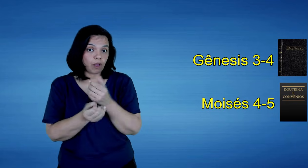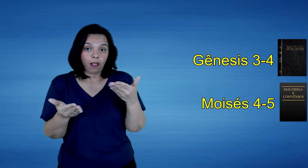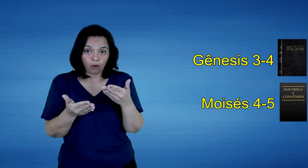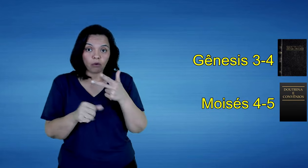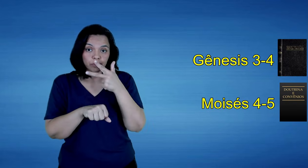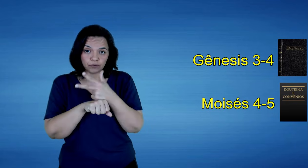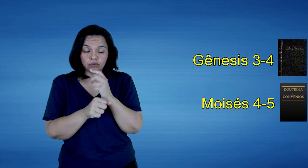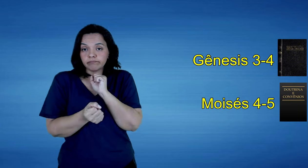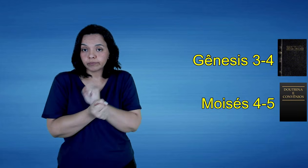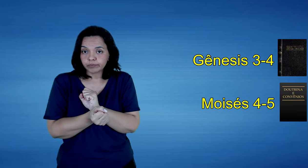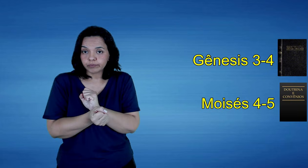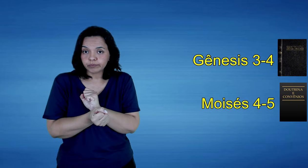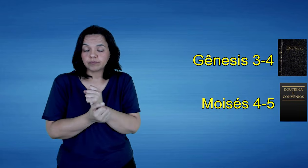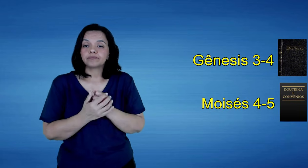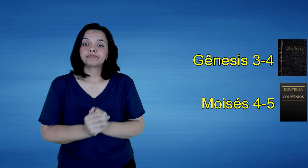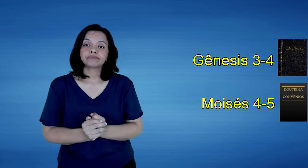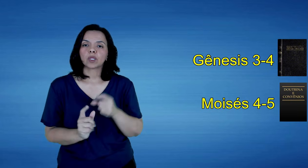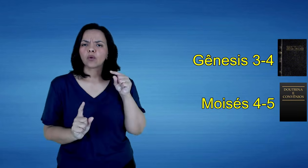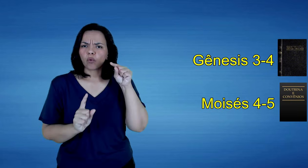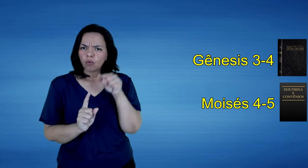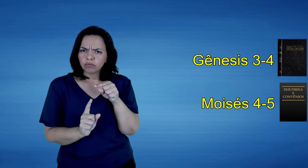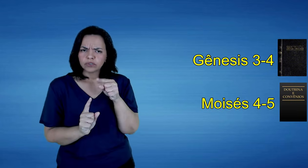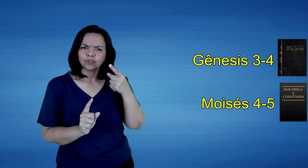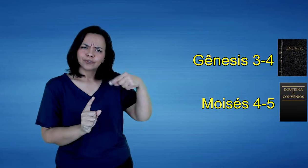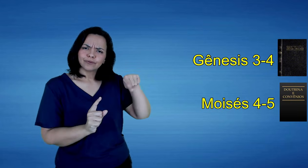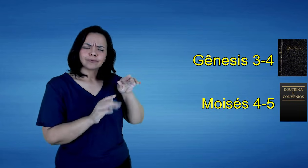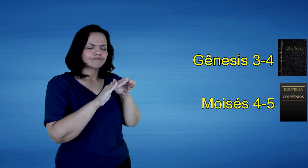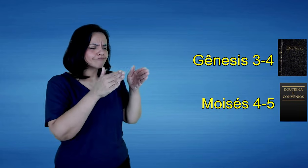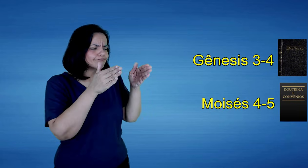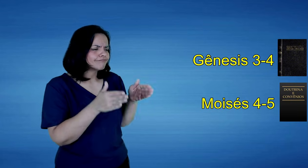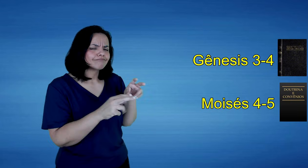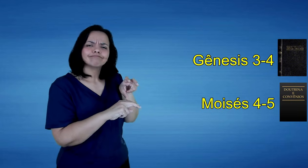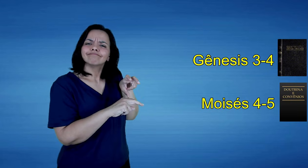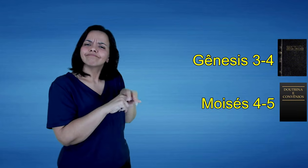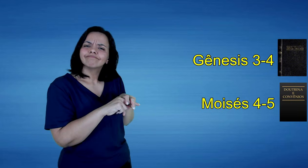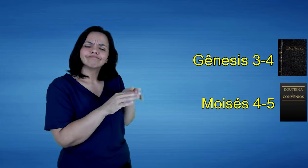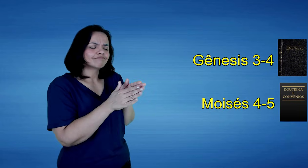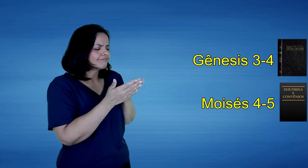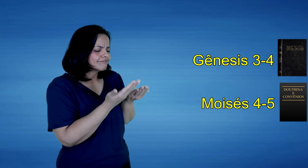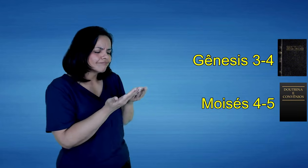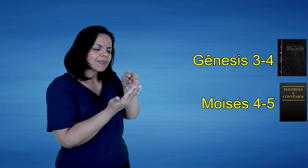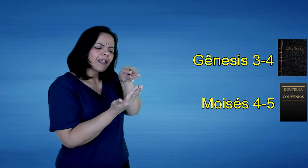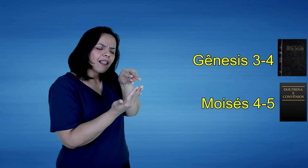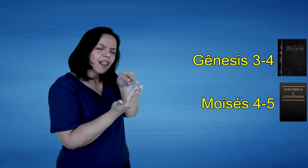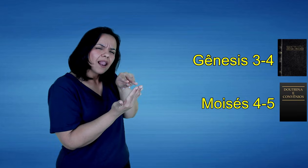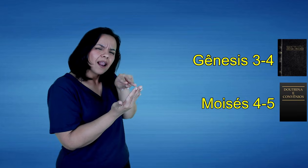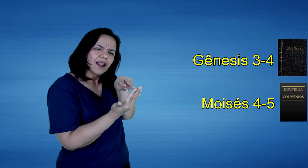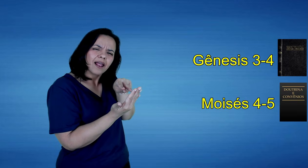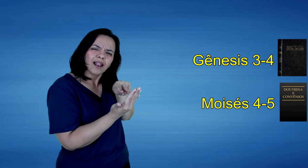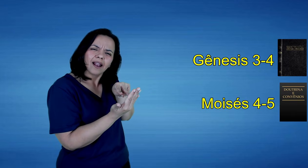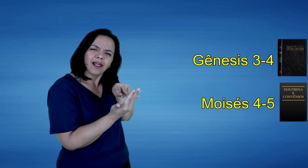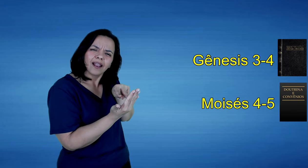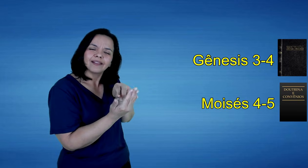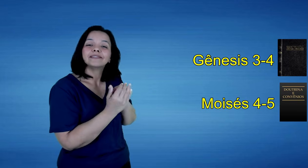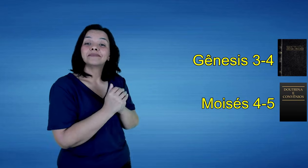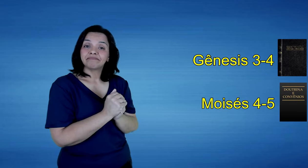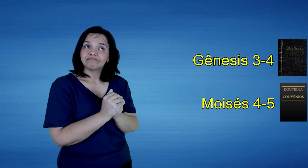antes, você pode pausar o vídeo com o objetivo de ler mesmo, de refletir sobre o que você está